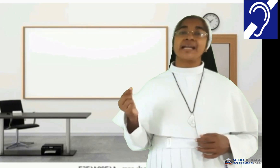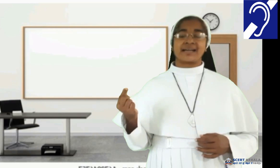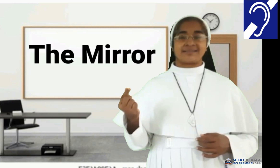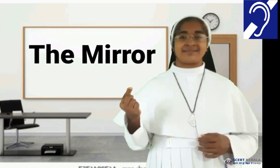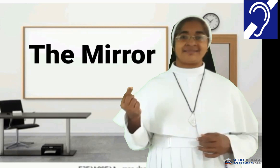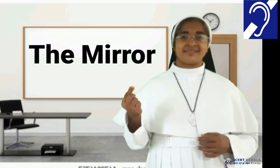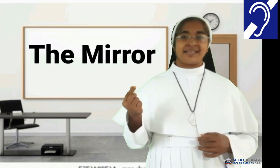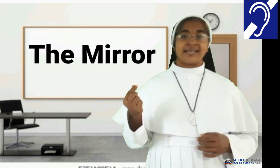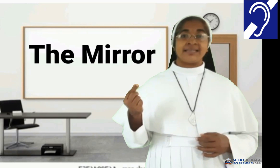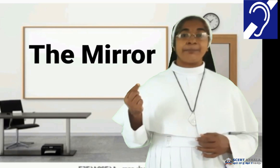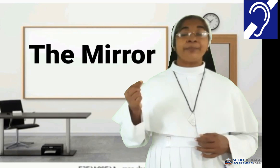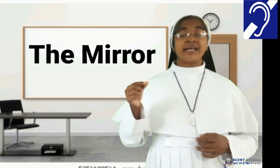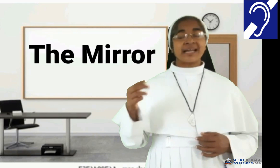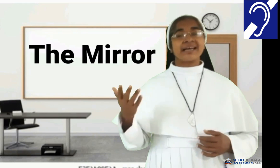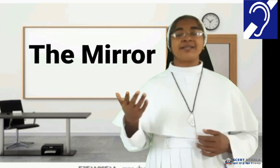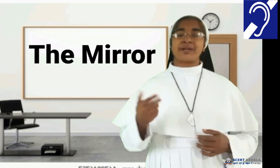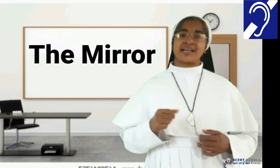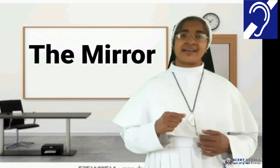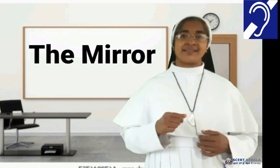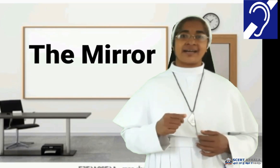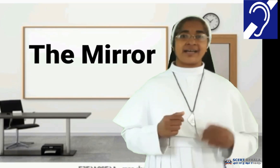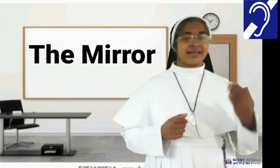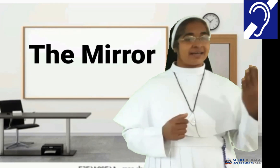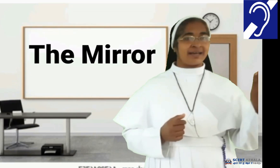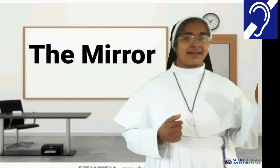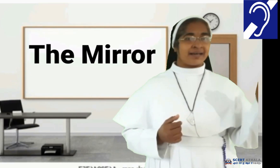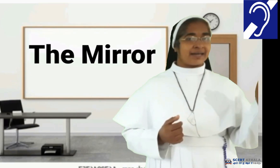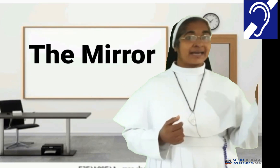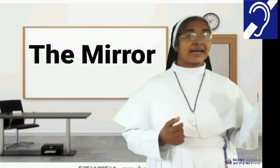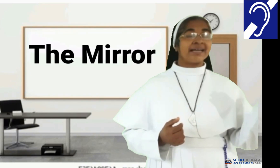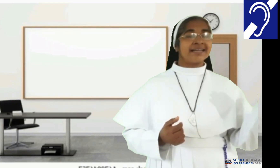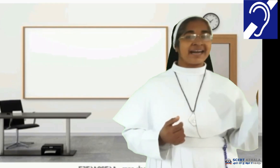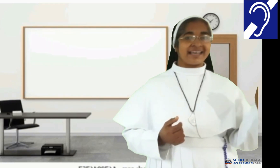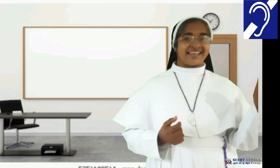മിറർ. മിറർ എന്ന് പറഞ്ഞാൽ എന്താണ്? കണ്ണാടി.